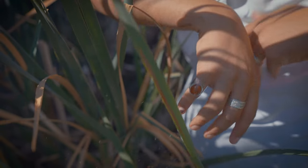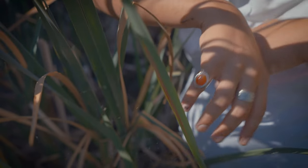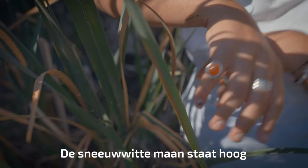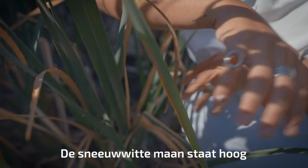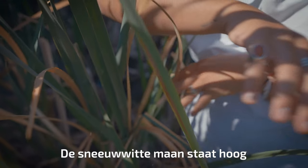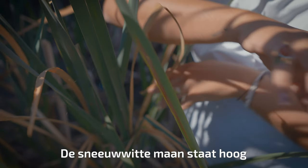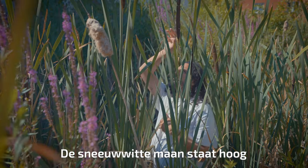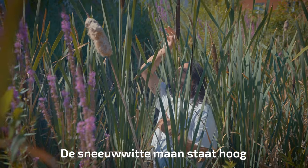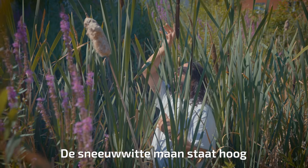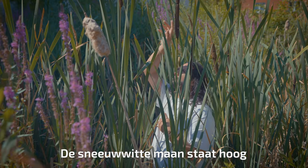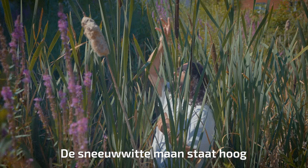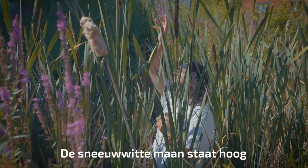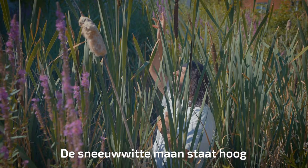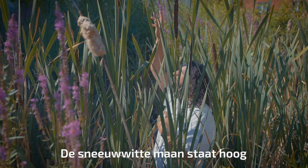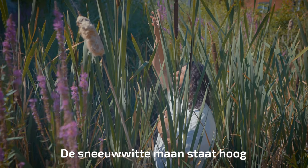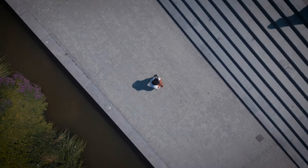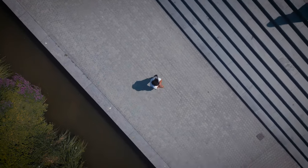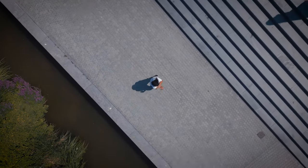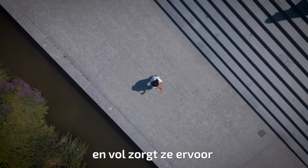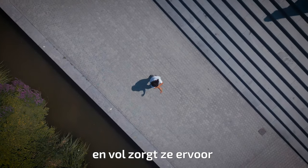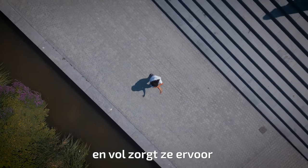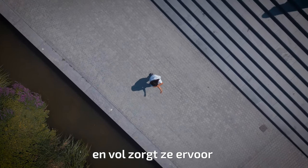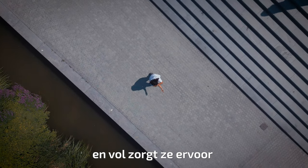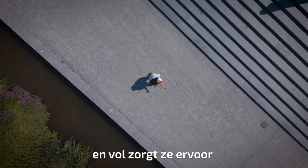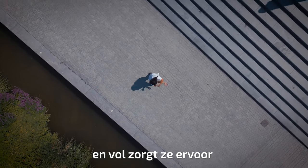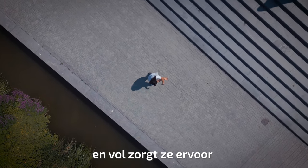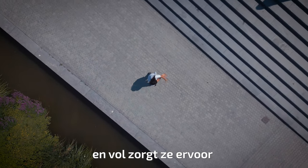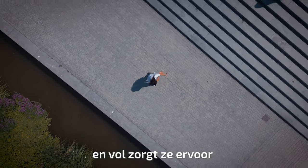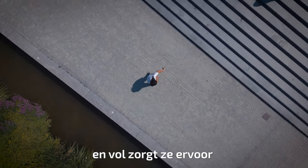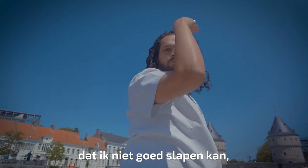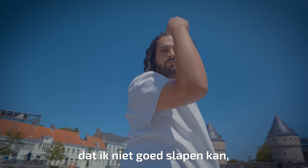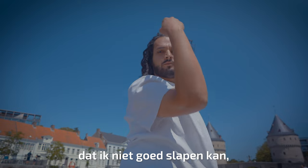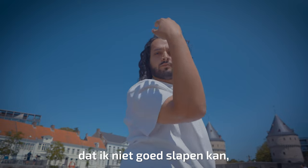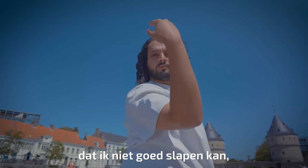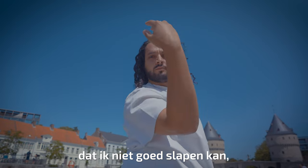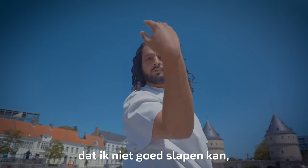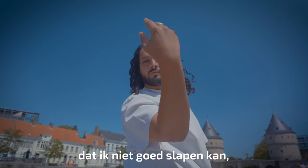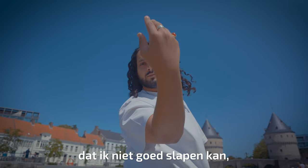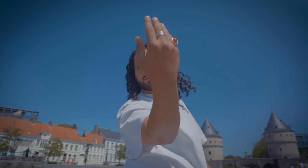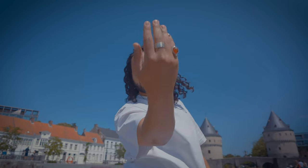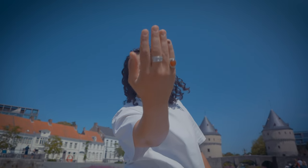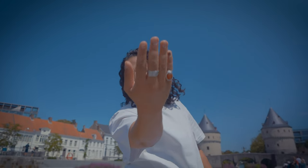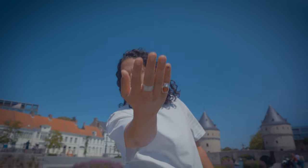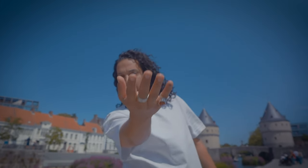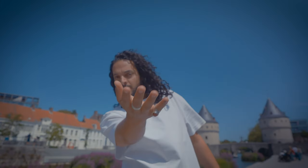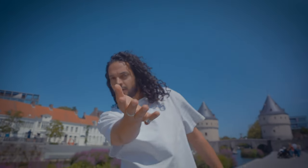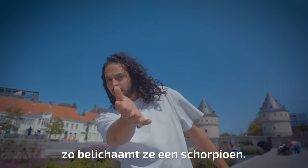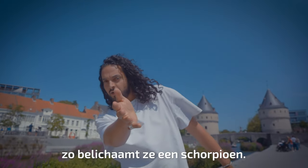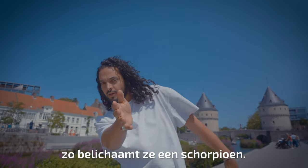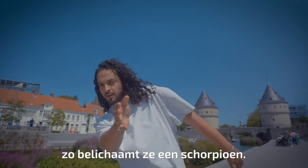De sneeuwwitte maan staat hoog en vol zorgt ze ervoor dat ik niet goed slapen kan. Zo